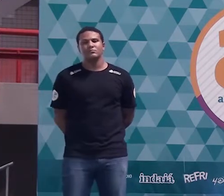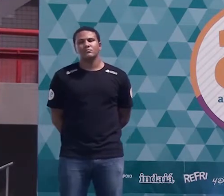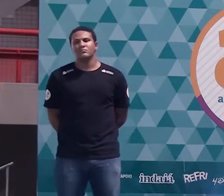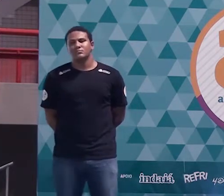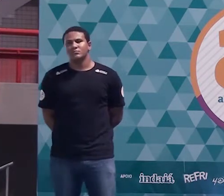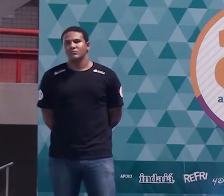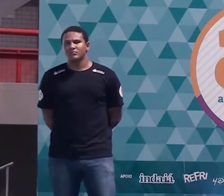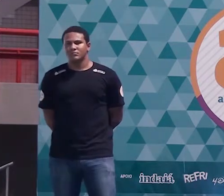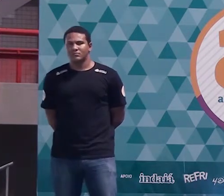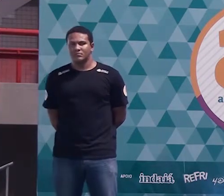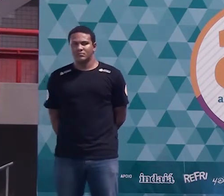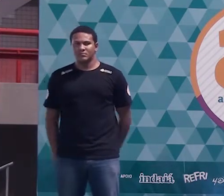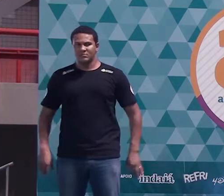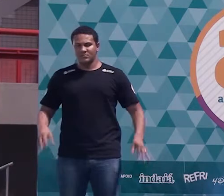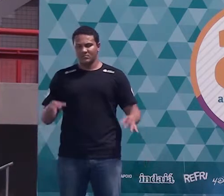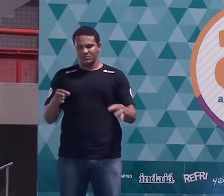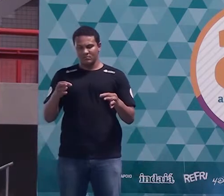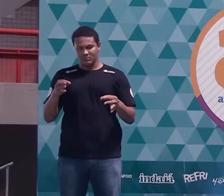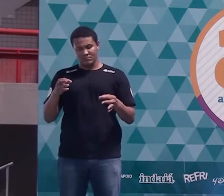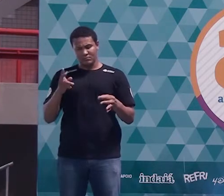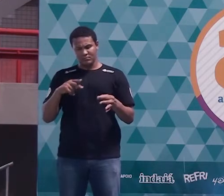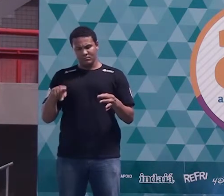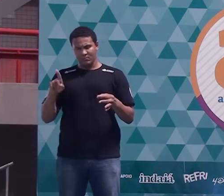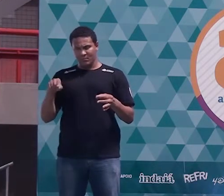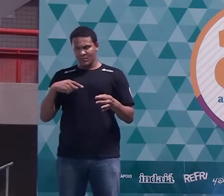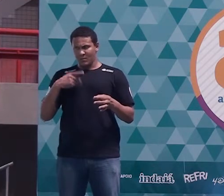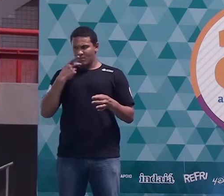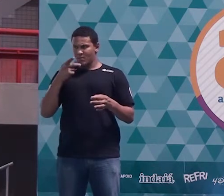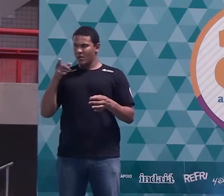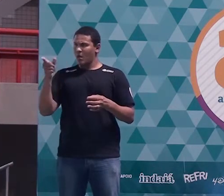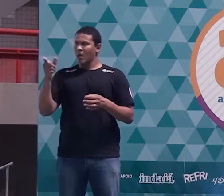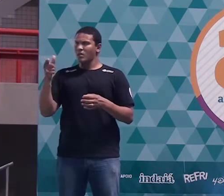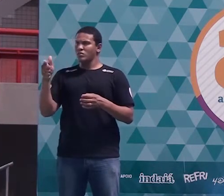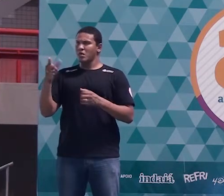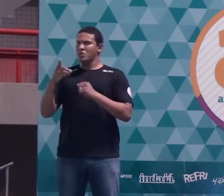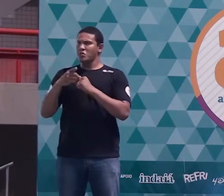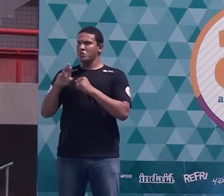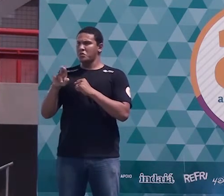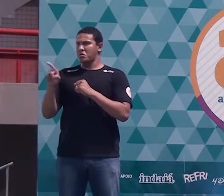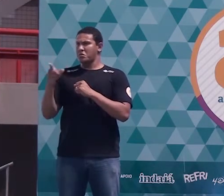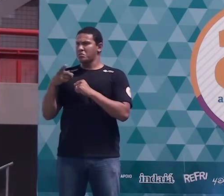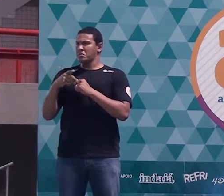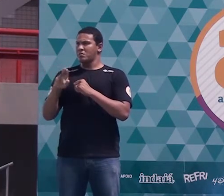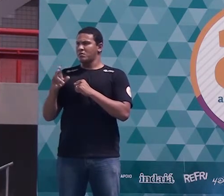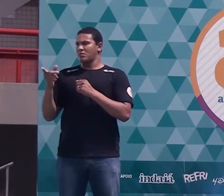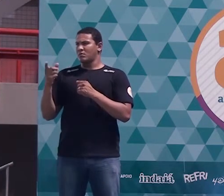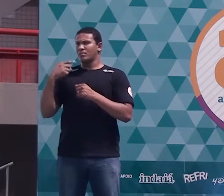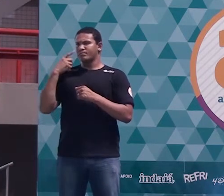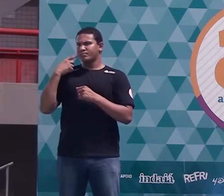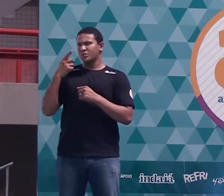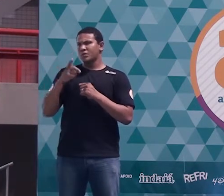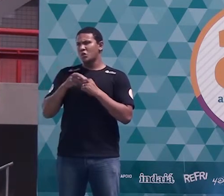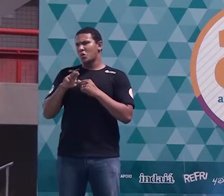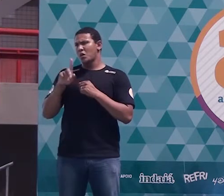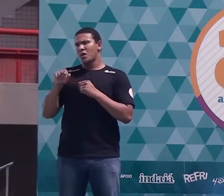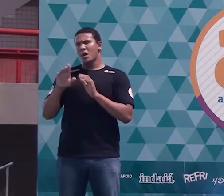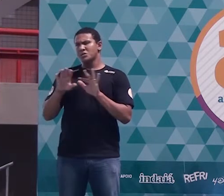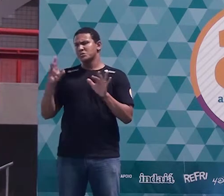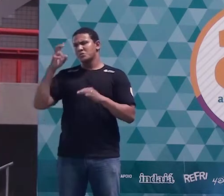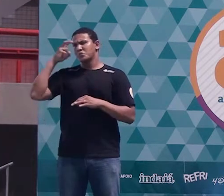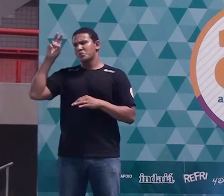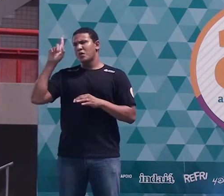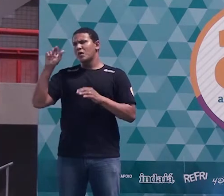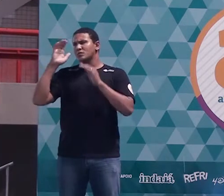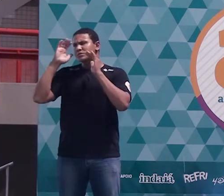Professor, é errado chamar uma pessoa que não tem doutorado de doutor? Não é convenção da língua, você chamar advogado de doutor. Às vezes é um tratamento